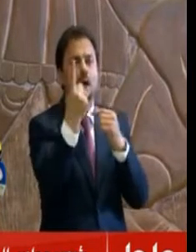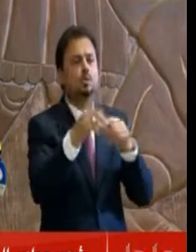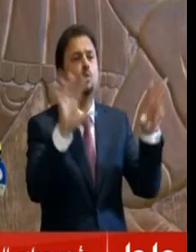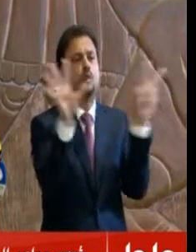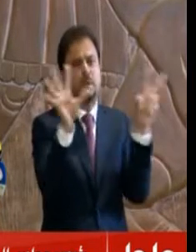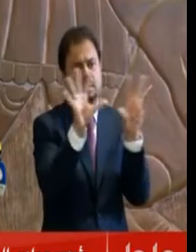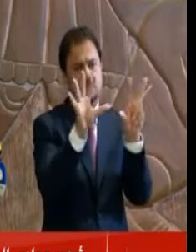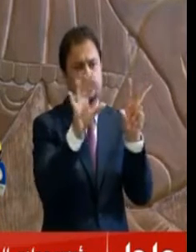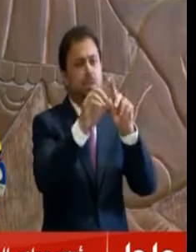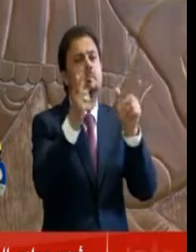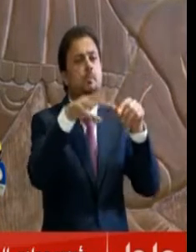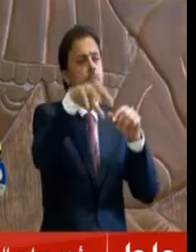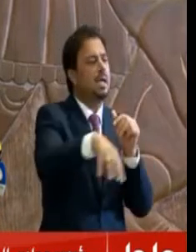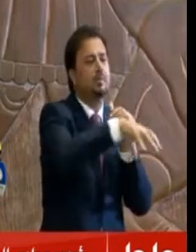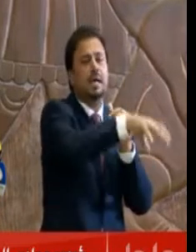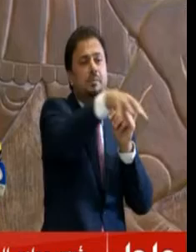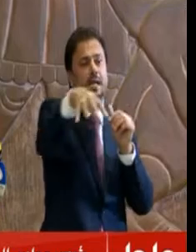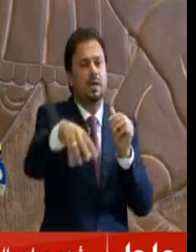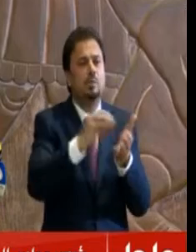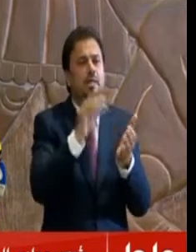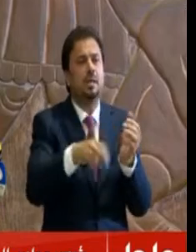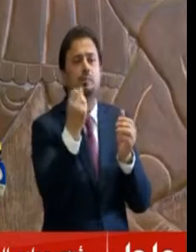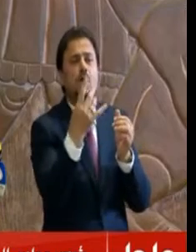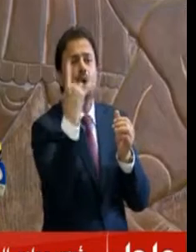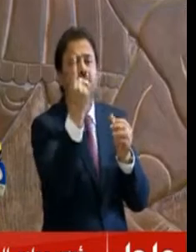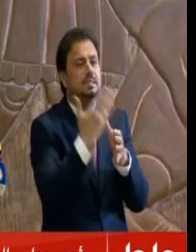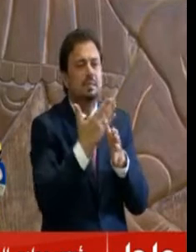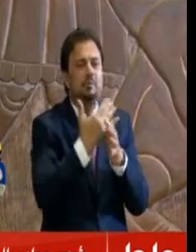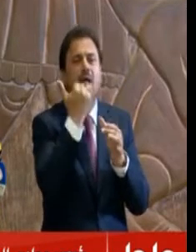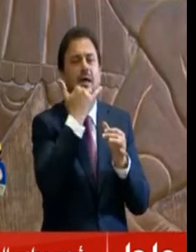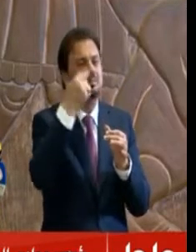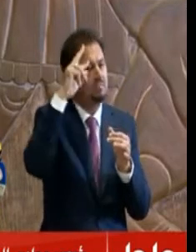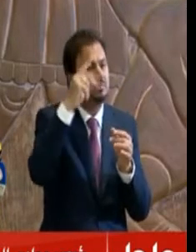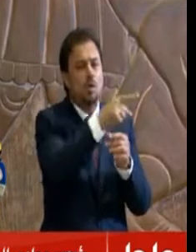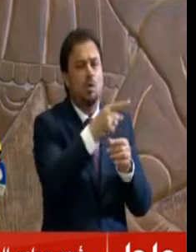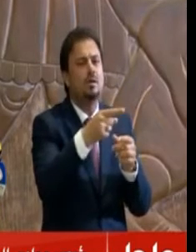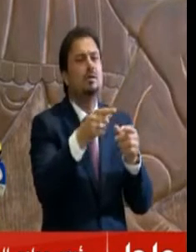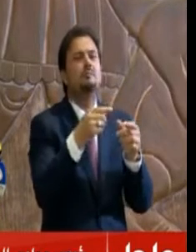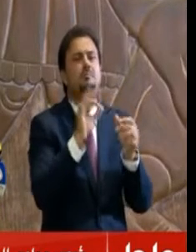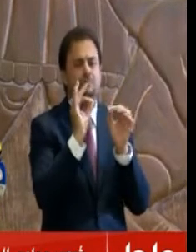3181، منها 110 محطة بسبب خلل فني في عدد